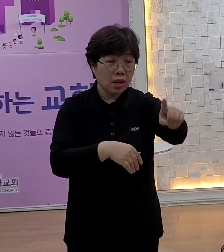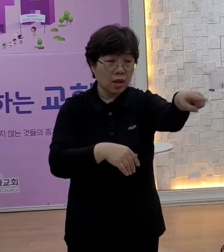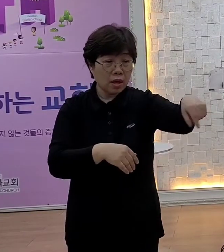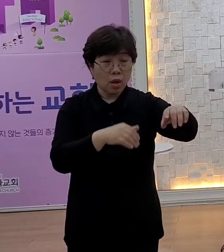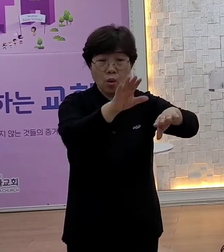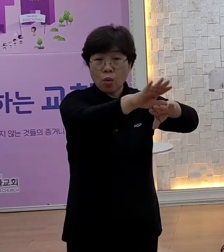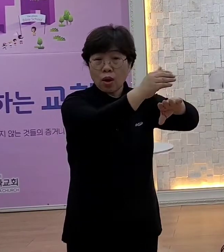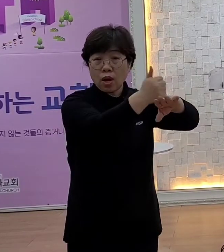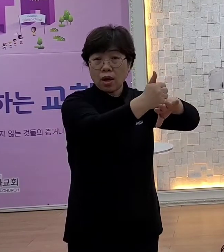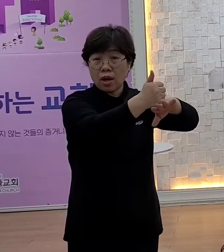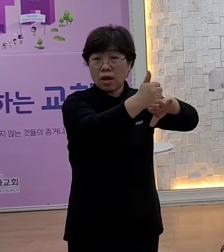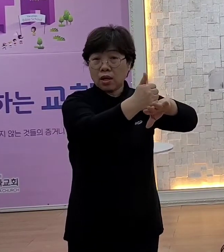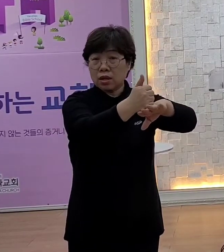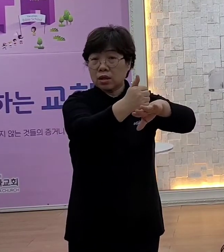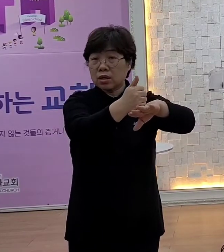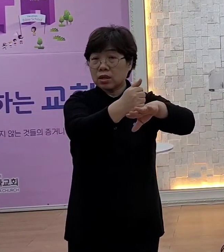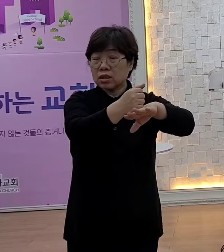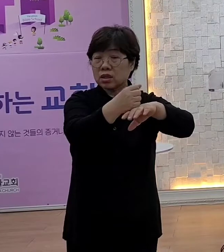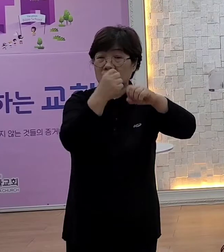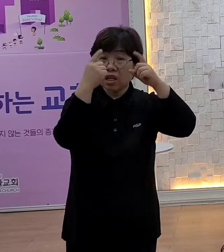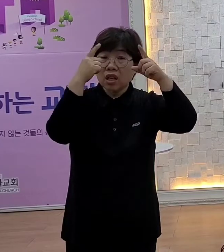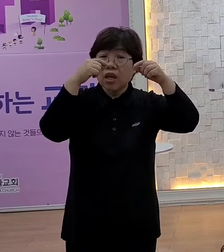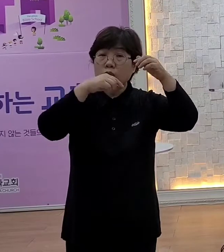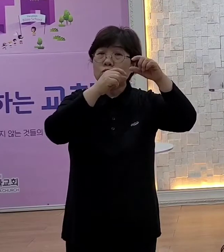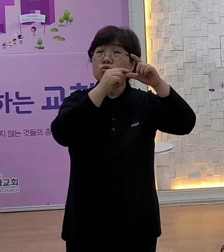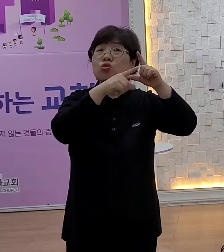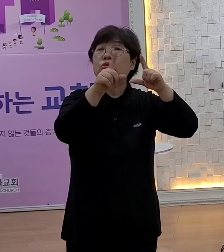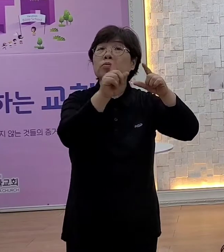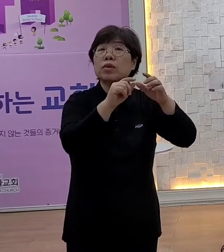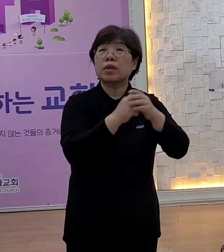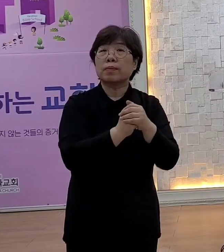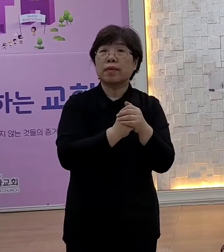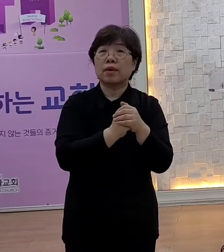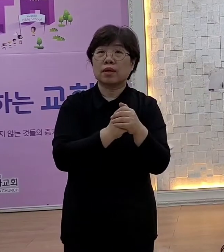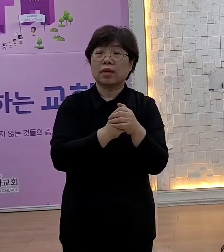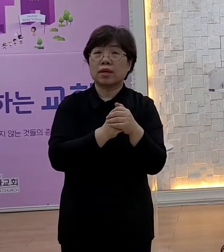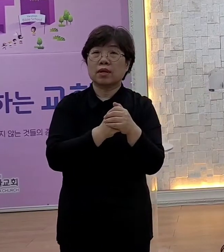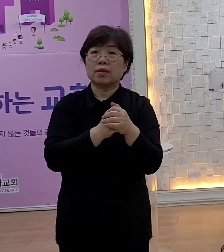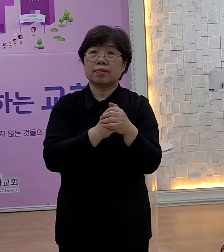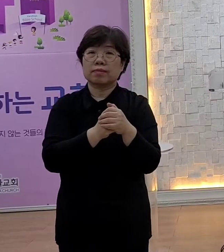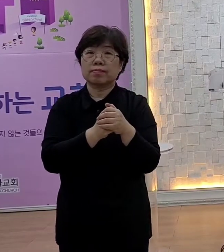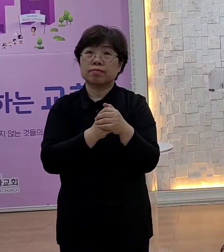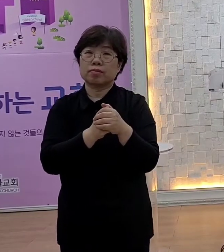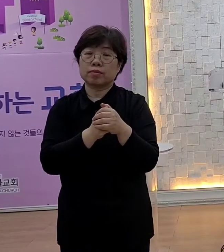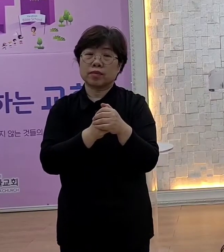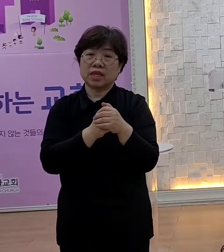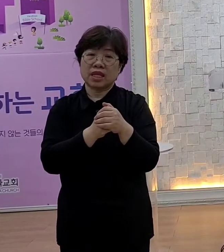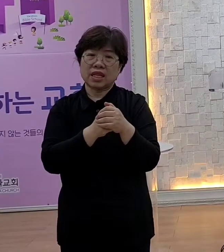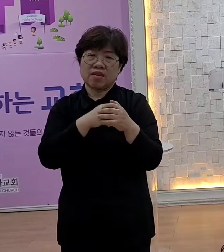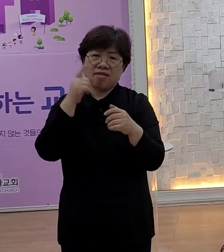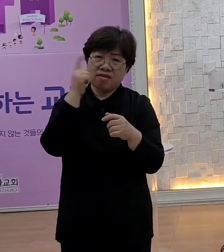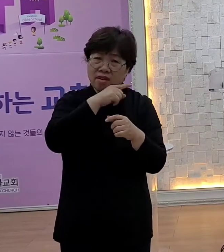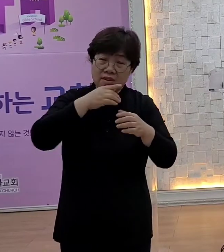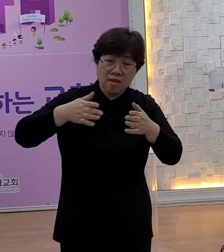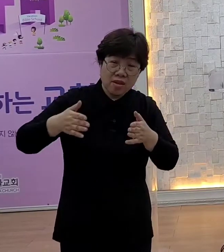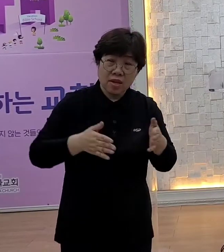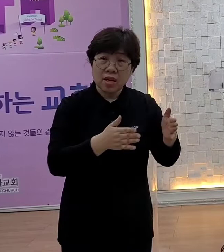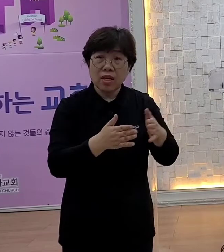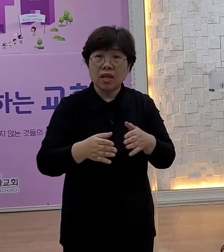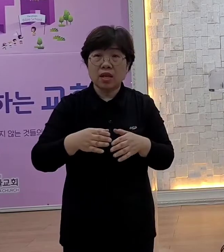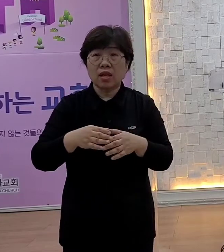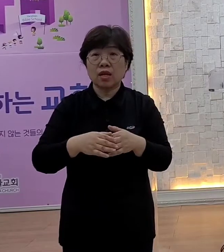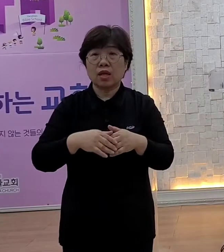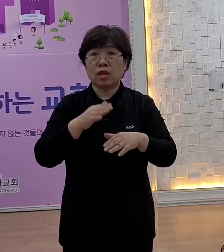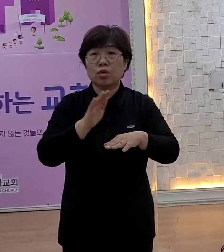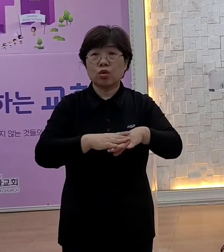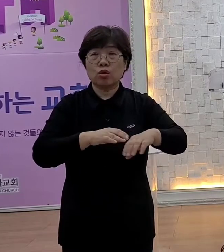어떻게 받았냐면은 8절의 마지막 부분에 보세요. 노란색으로 제가 표현했죠. 자, 악한 길과